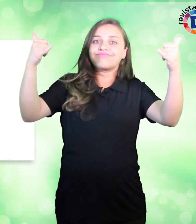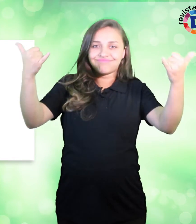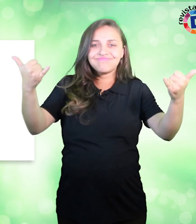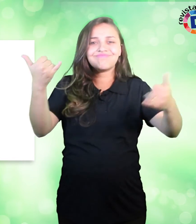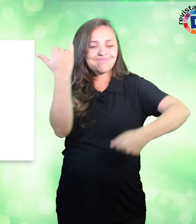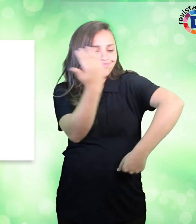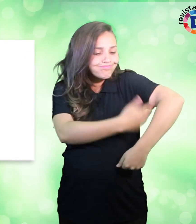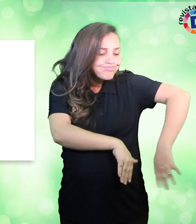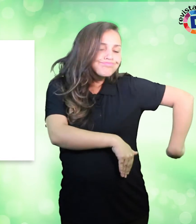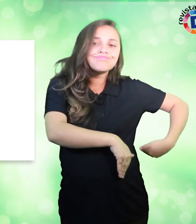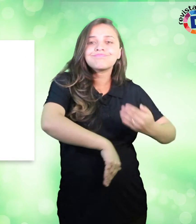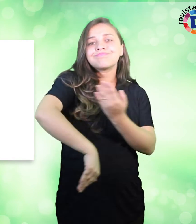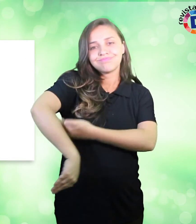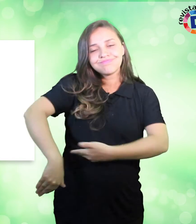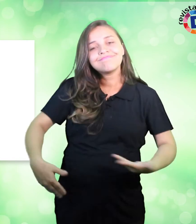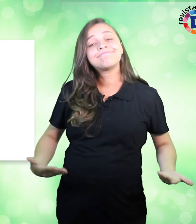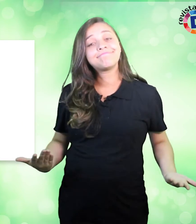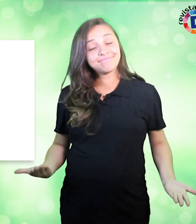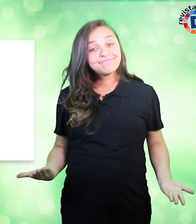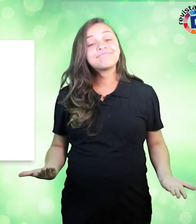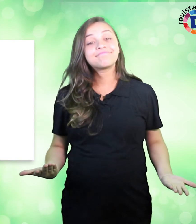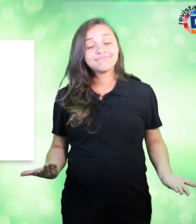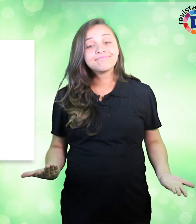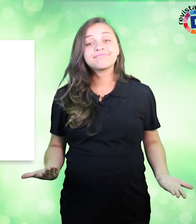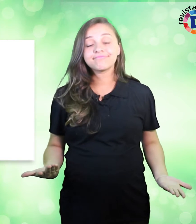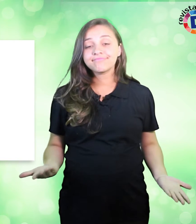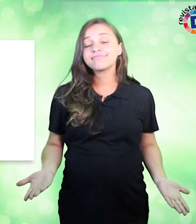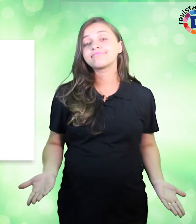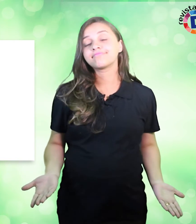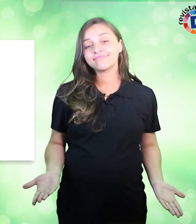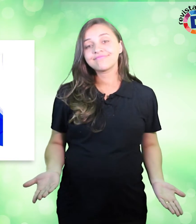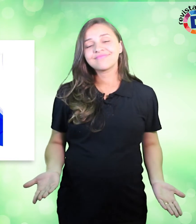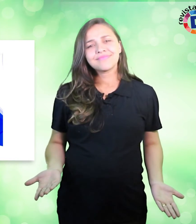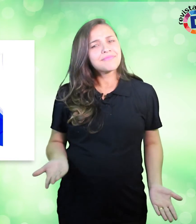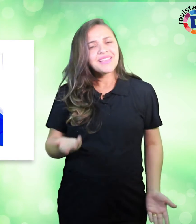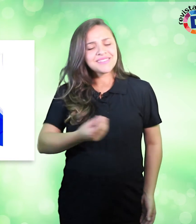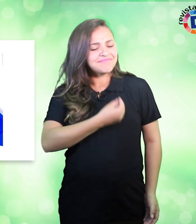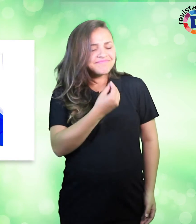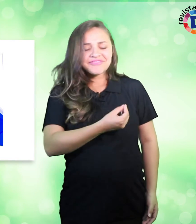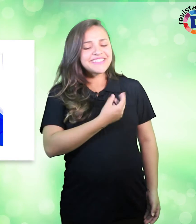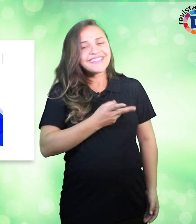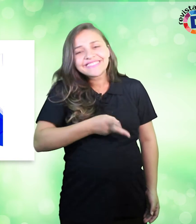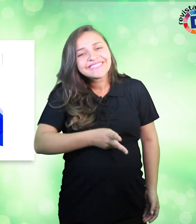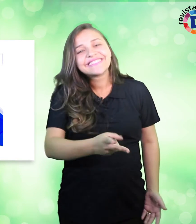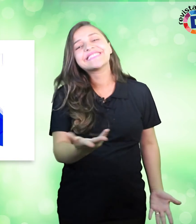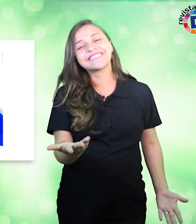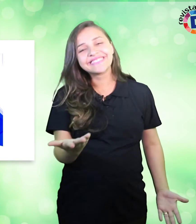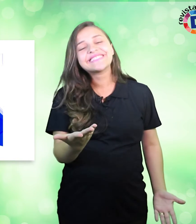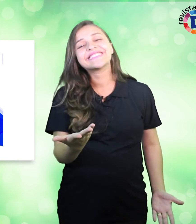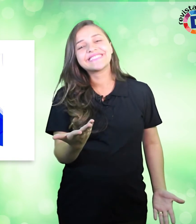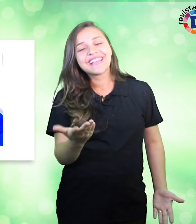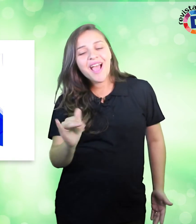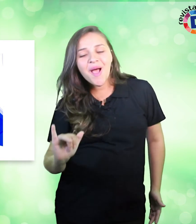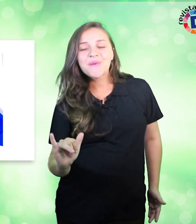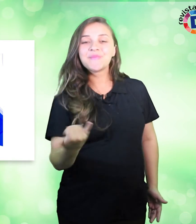fios de alta tensão enquanto empinava pipa, e segue a vida baseada em um lema